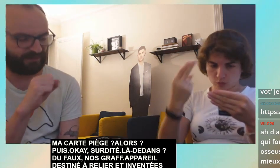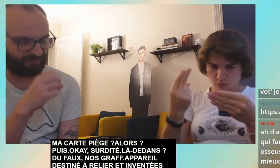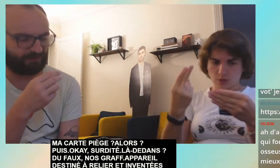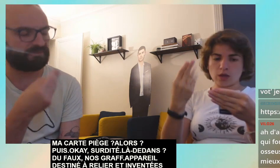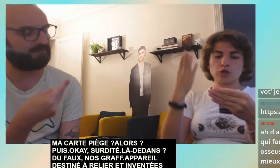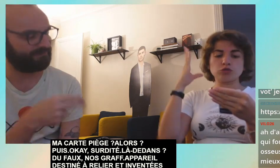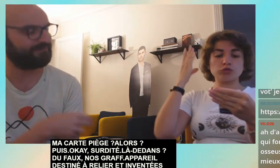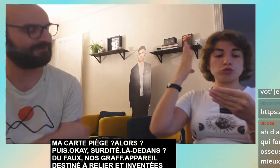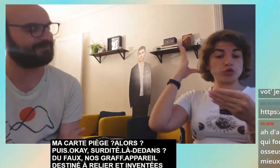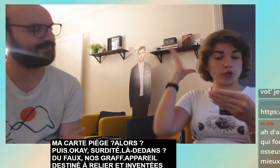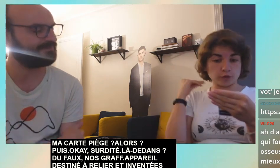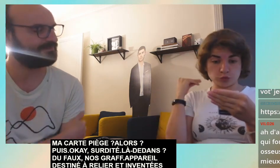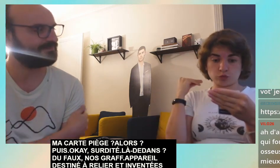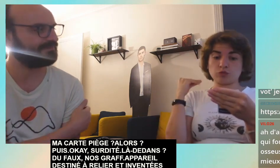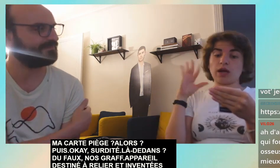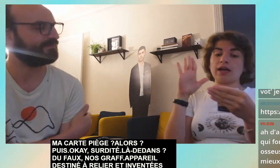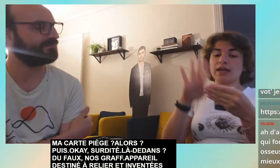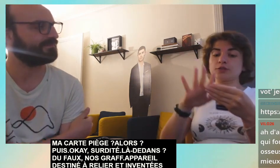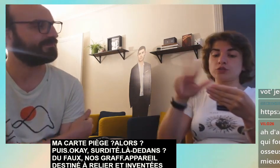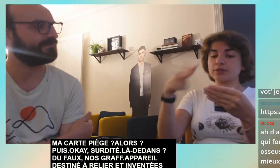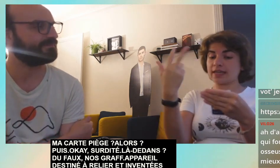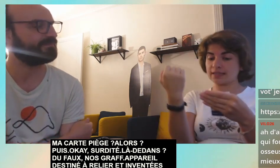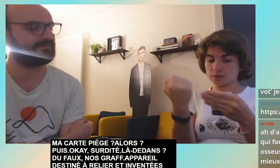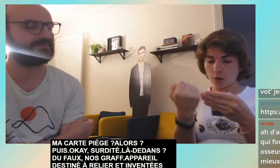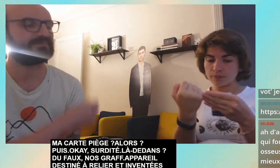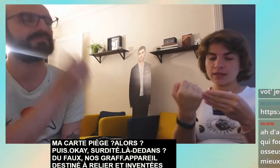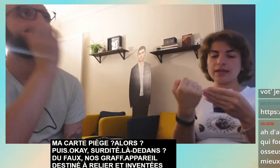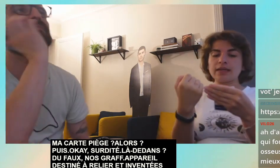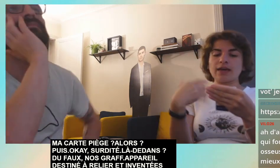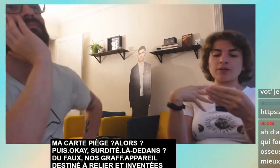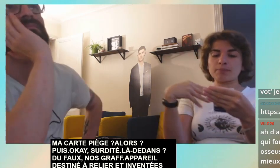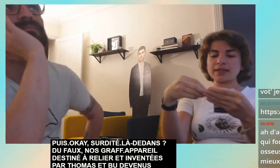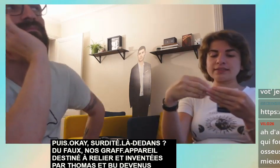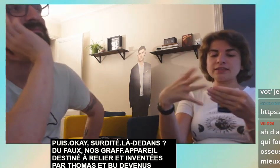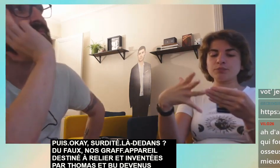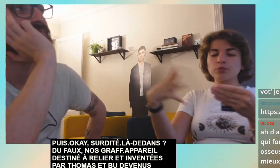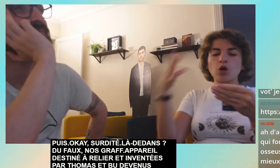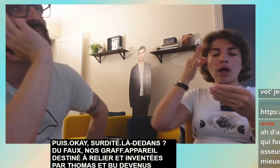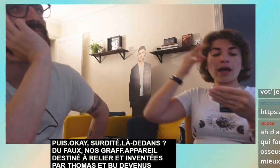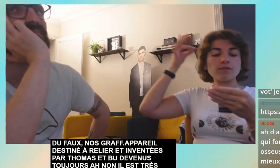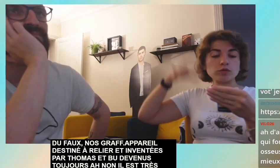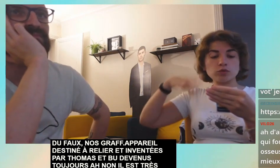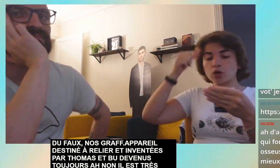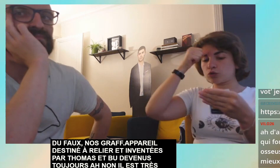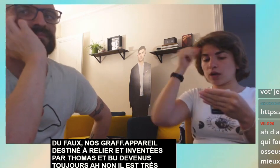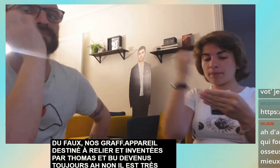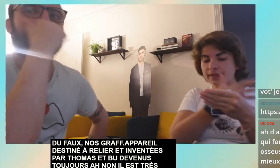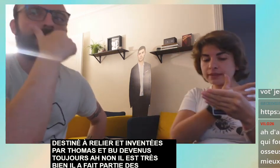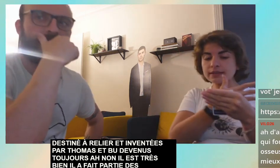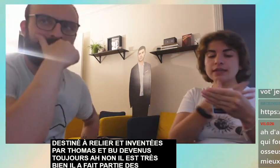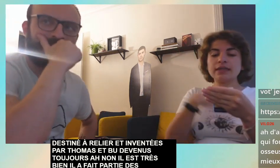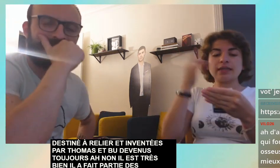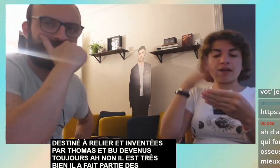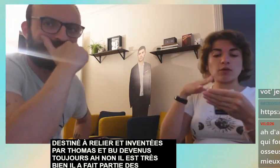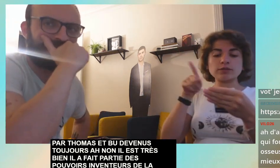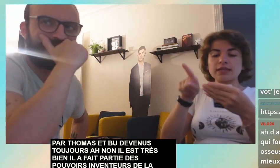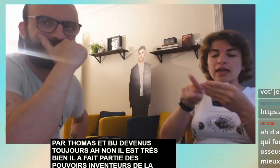Edison. Devenu sourd à l'âge de 13 ans, il avait partie des plus grands inventeurs de l'Amérique. Il invente